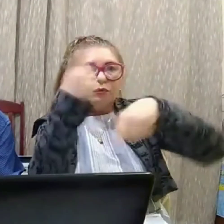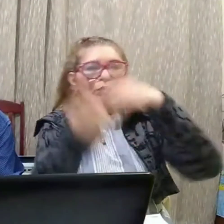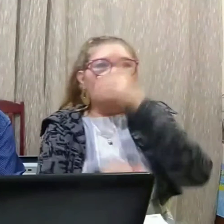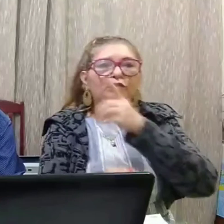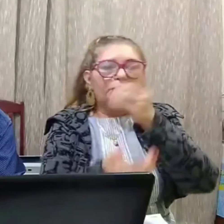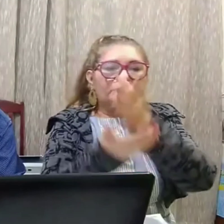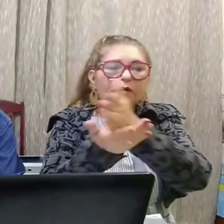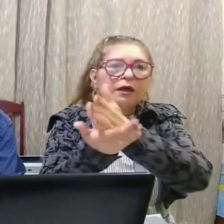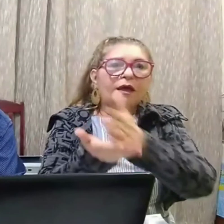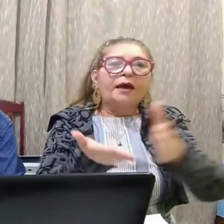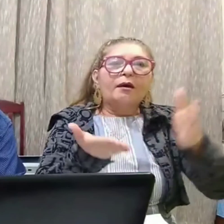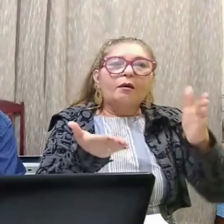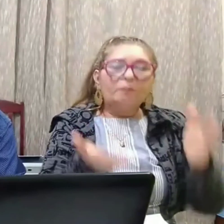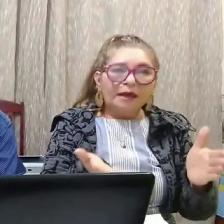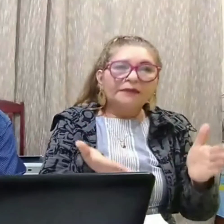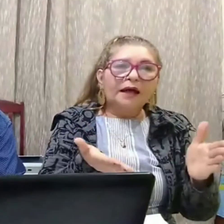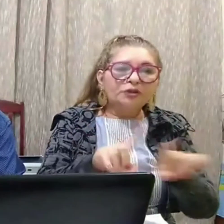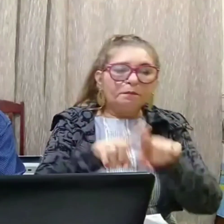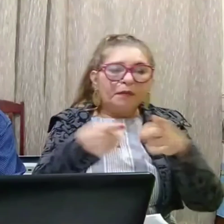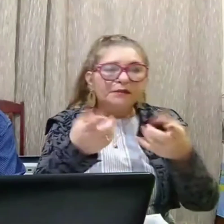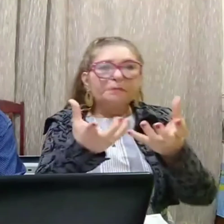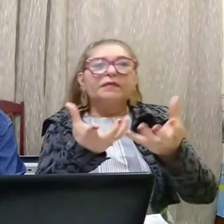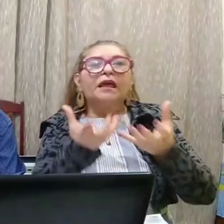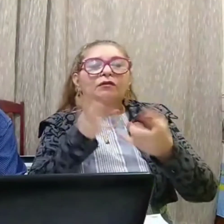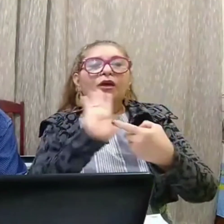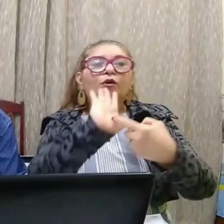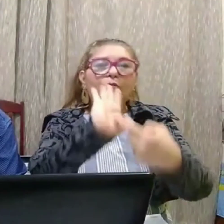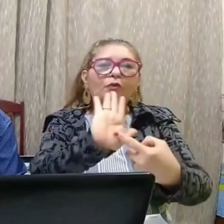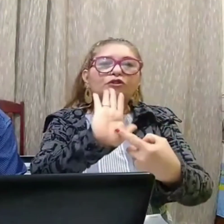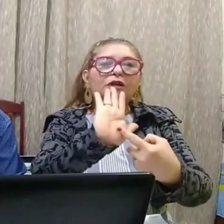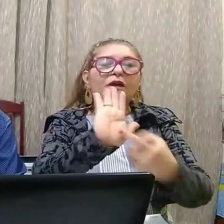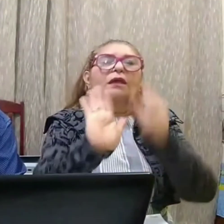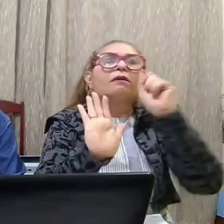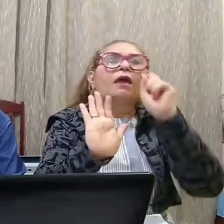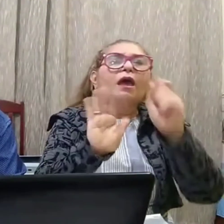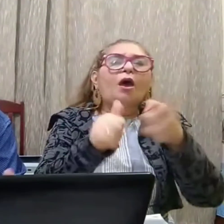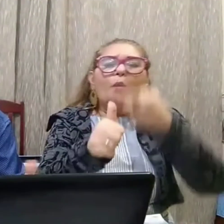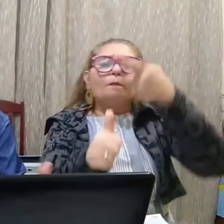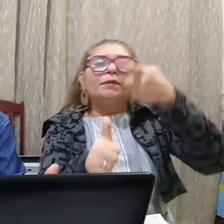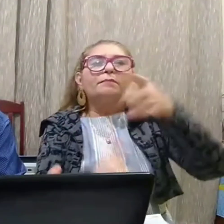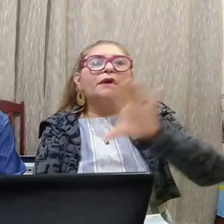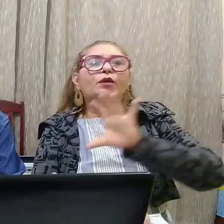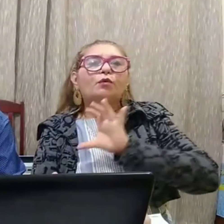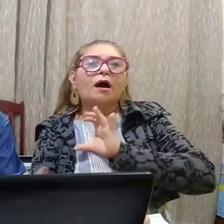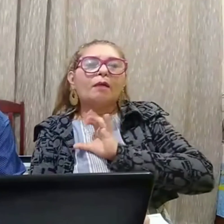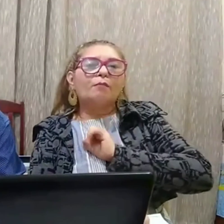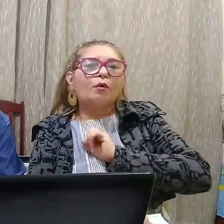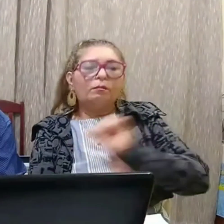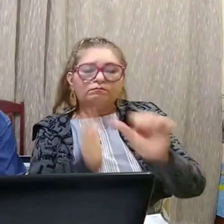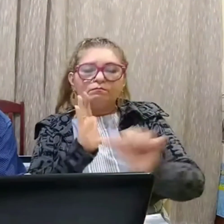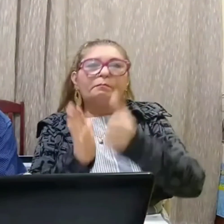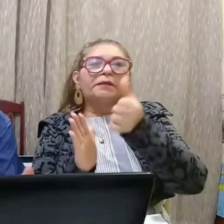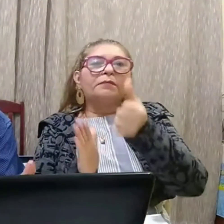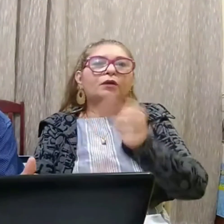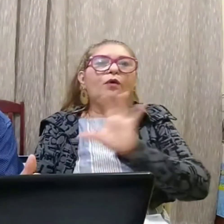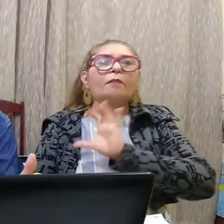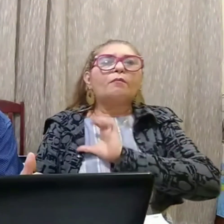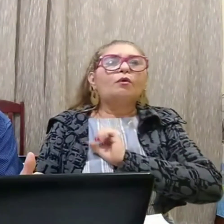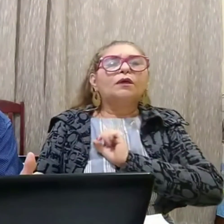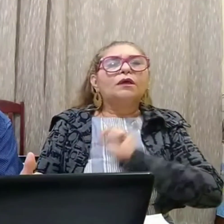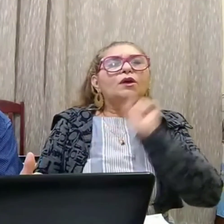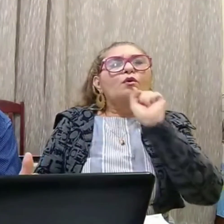a outra metade. Mas eu quero mostrar o que é o primeiro amor, como ele se manifesta. Também quero